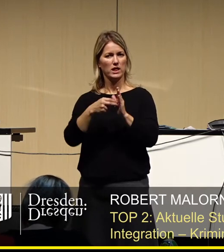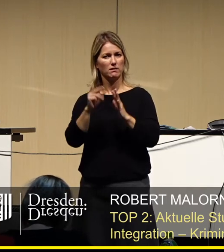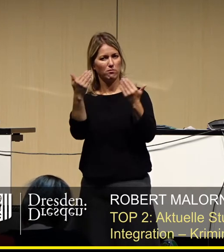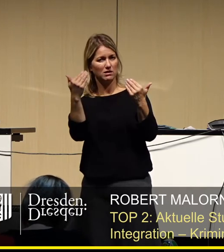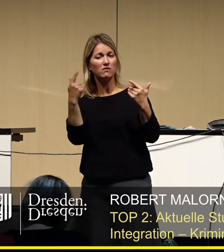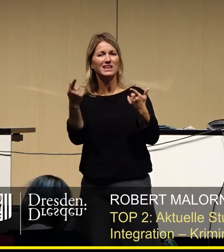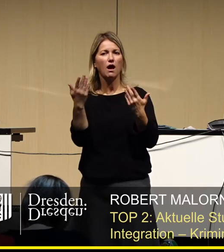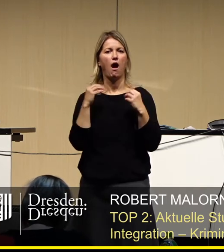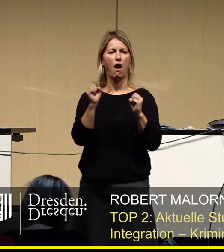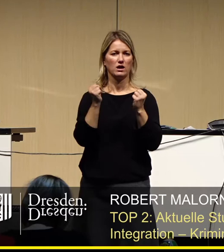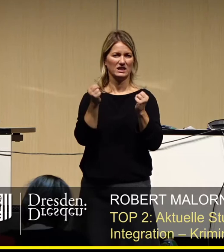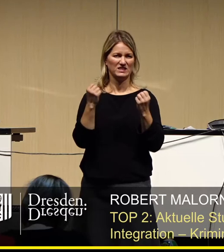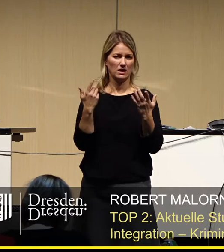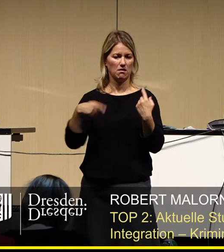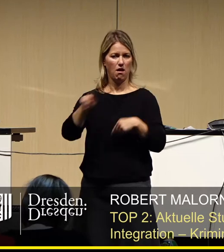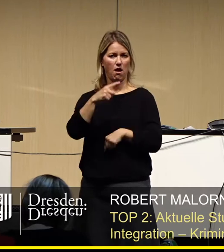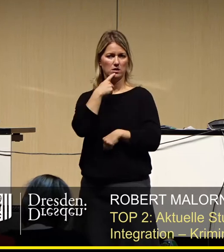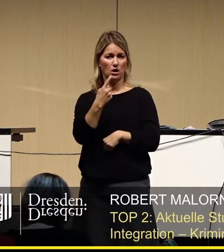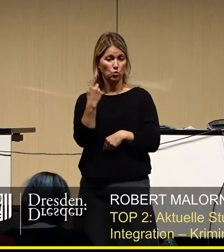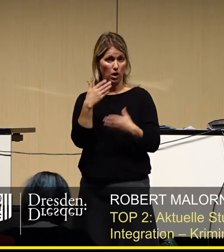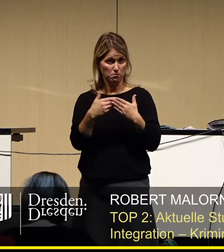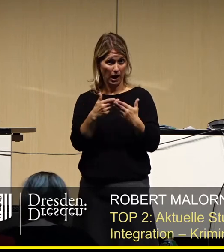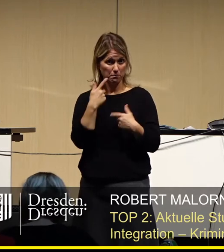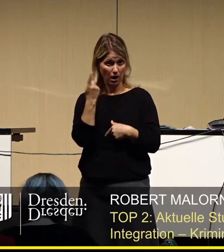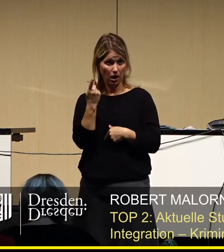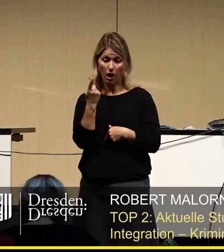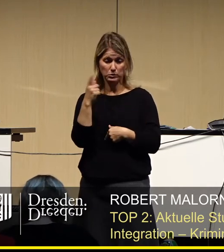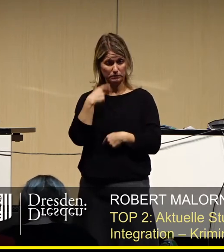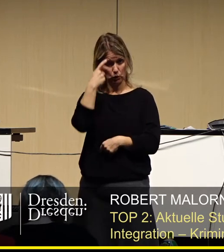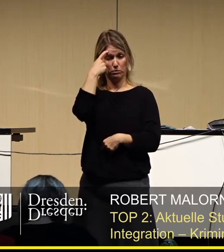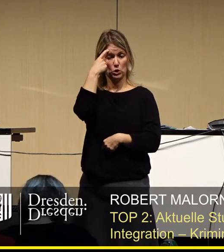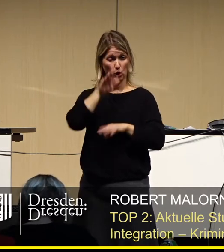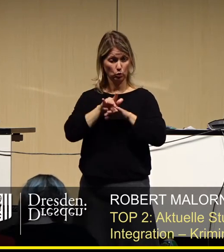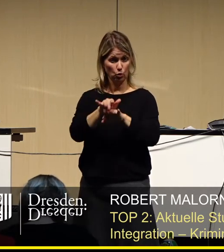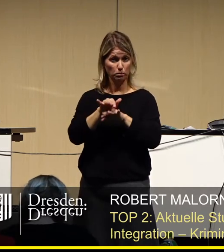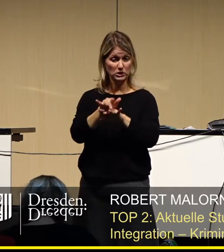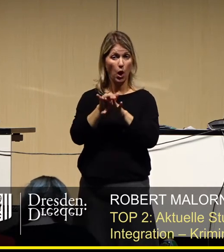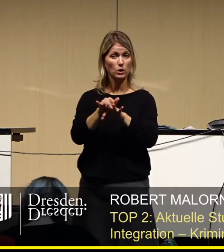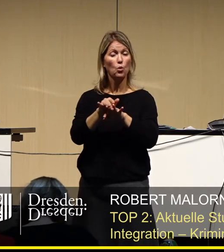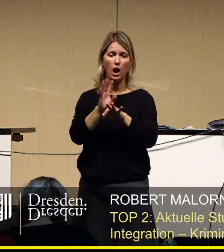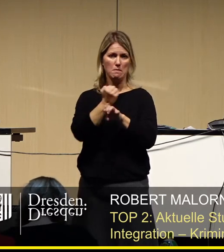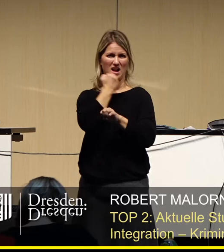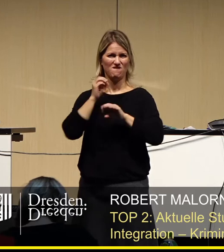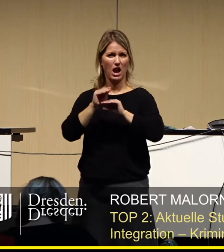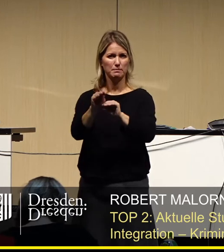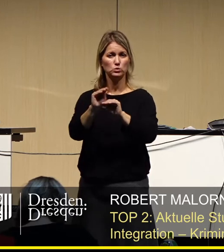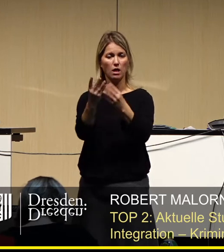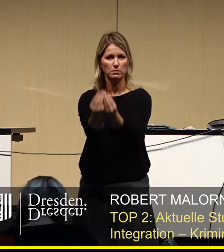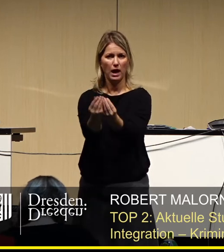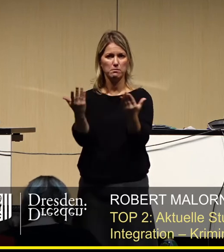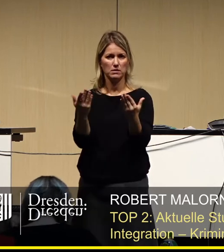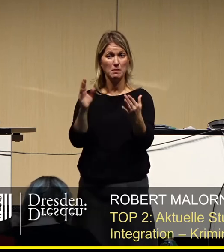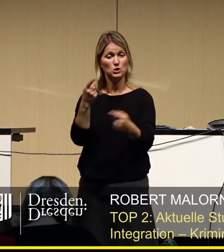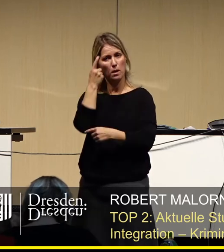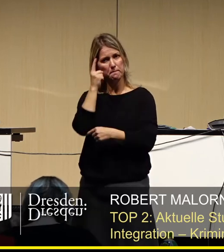sogenannten Aktivisten, die eben meinen, wenn es um die Durchsetzung von Überzeugung geht, ist Gewalt ein legitimes Mittel. Und diese Botschaften